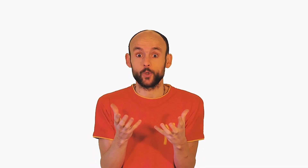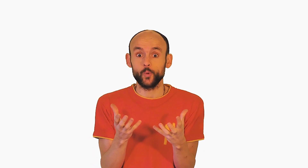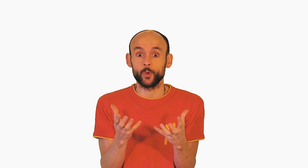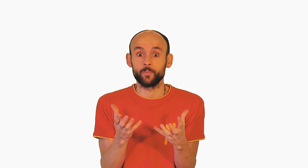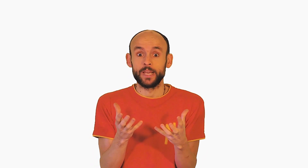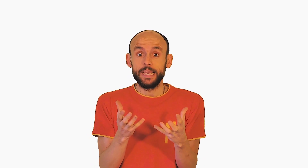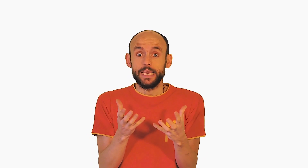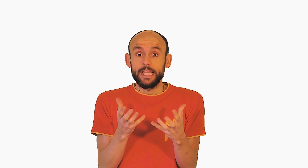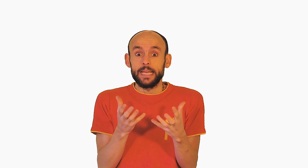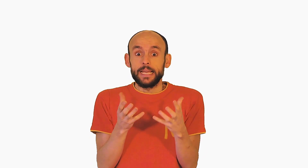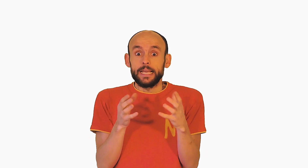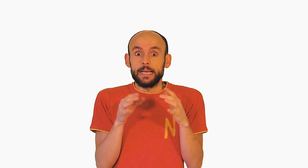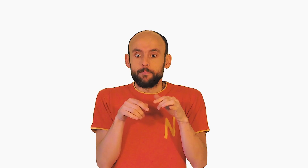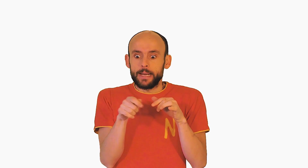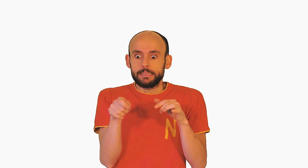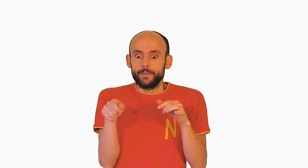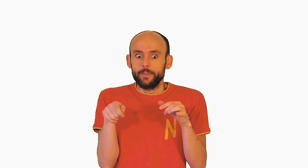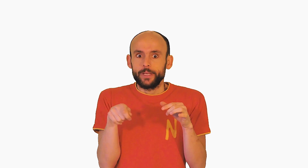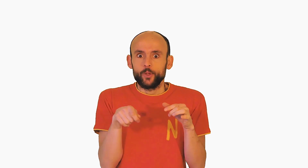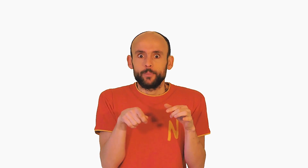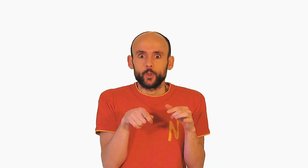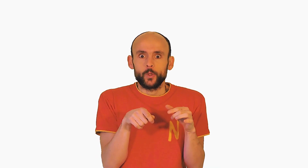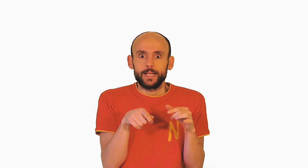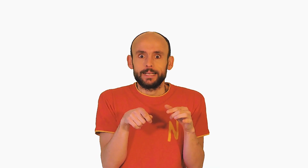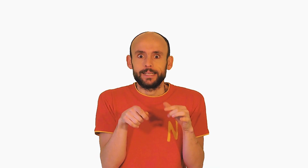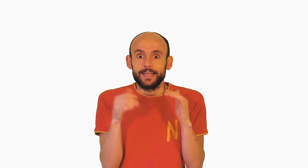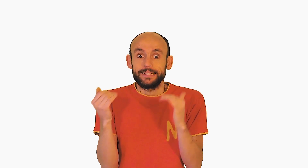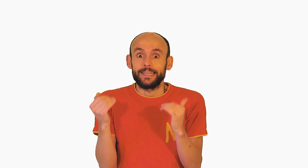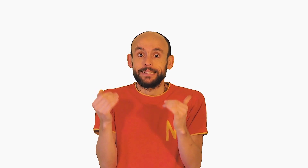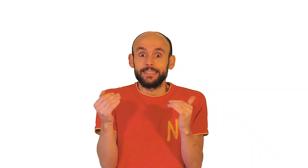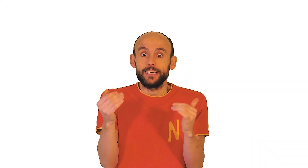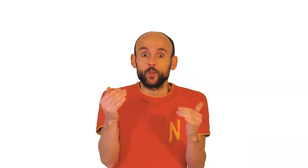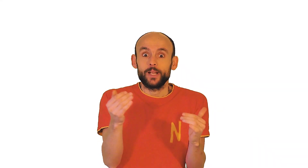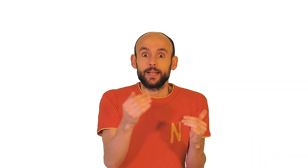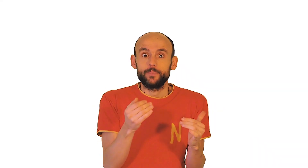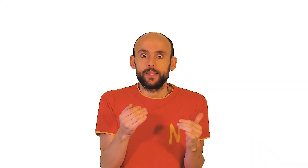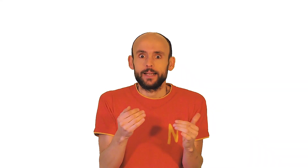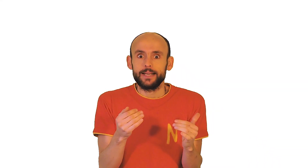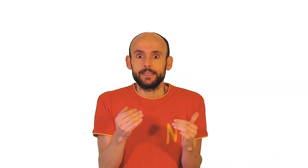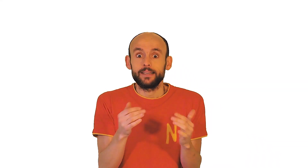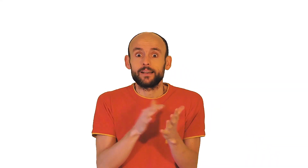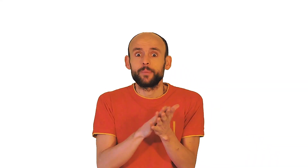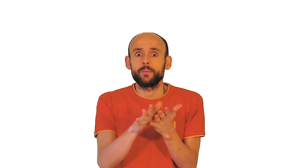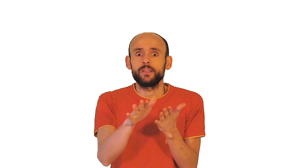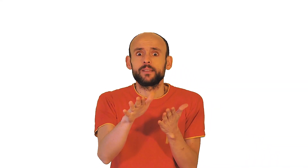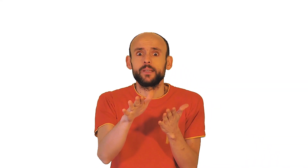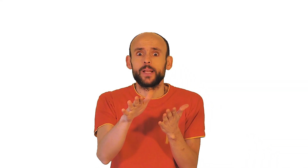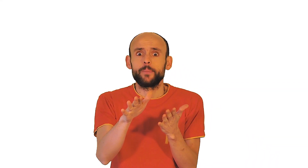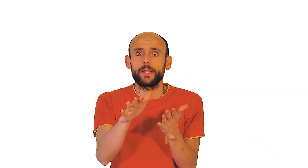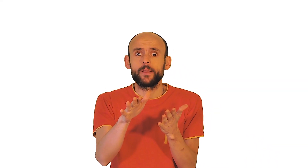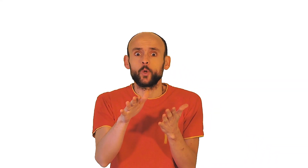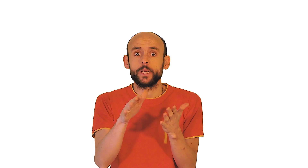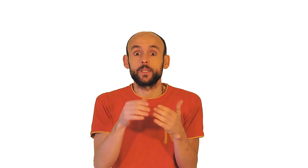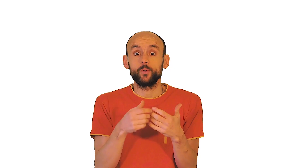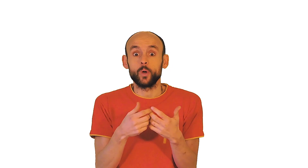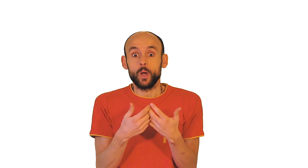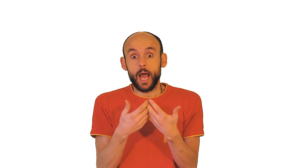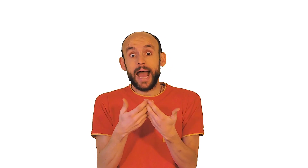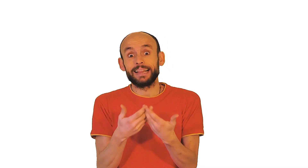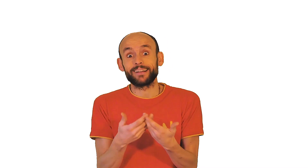desayuno. Pasaba la aspiradora por toda la casa, tendía todas las camas de la casa y rápidamente se iba a la parada del colectivo, al